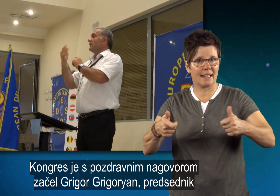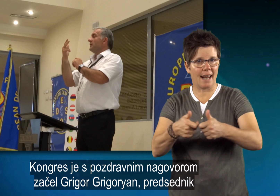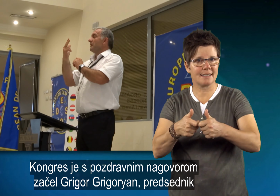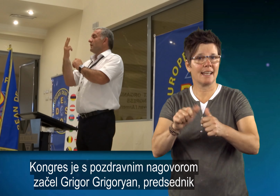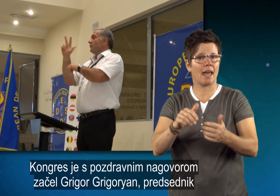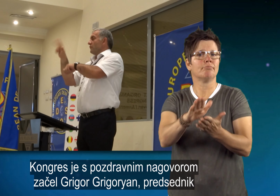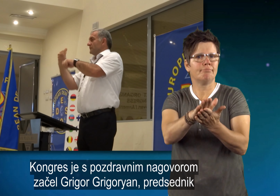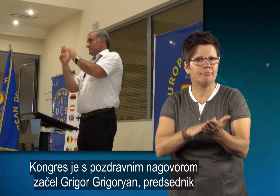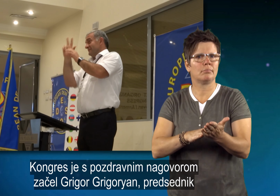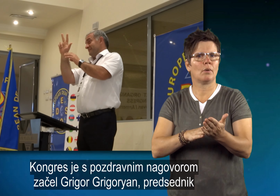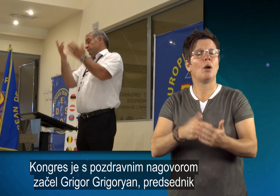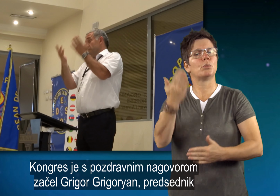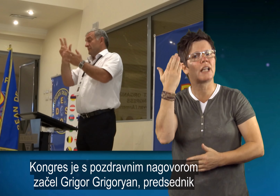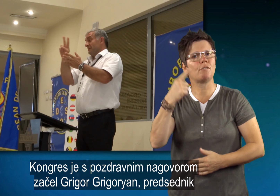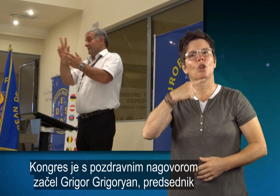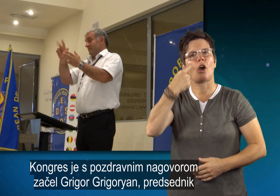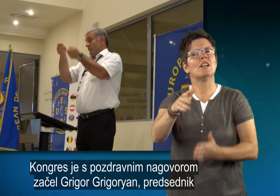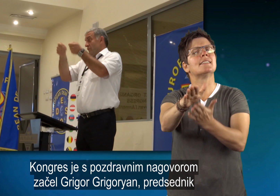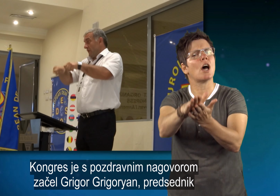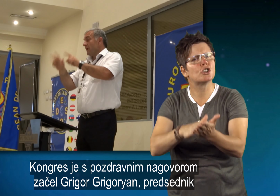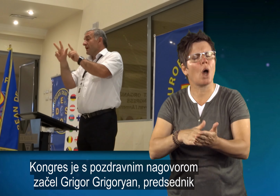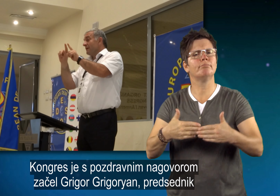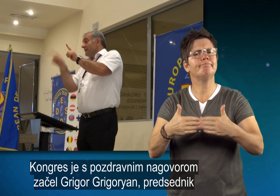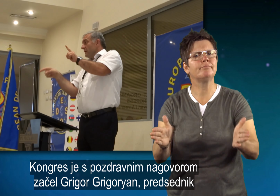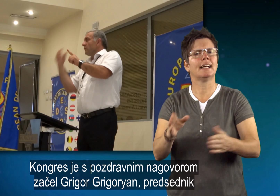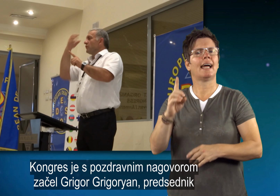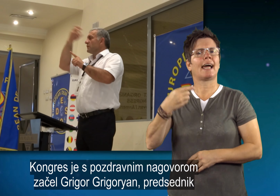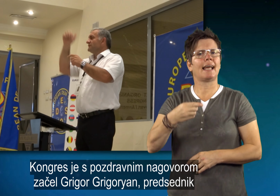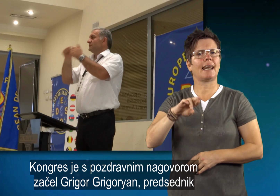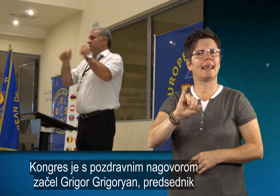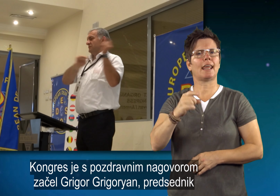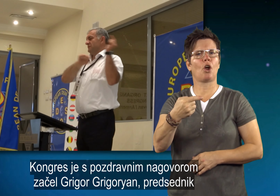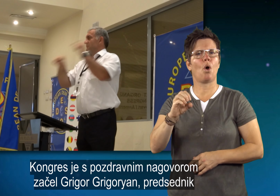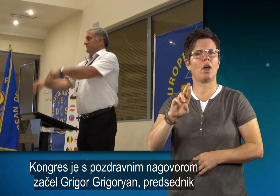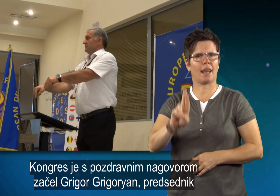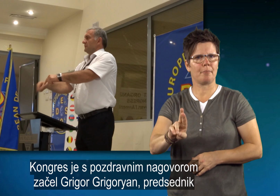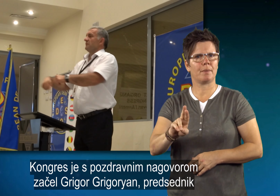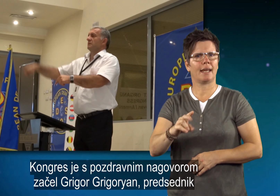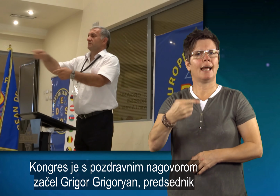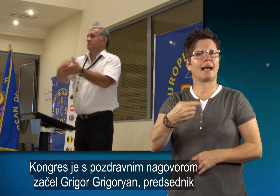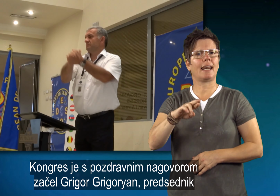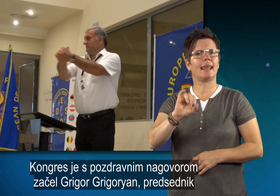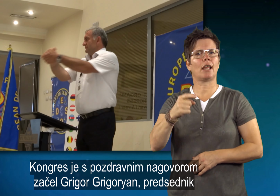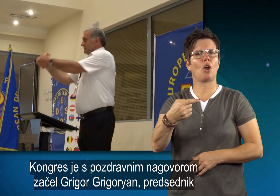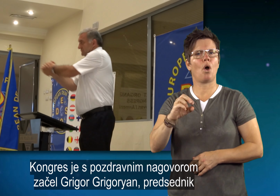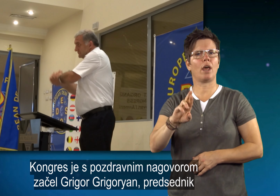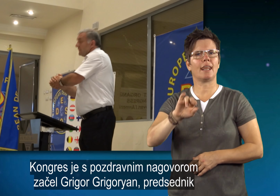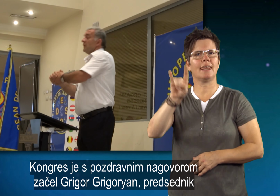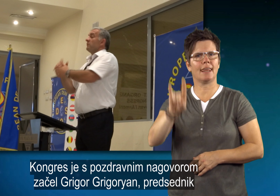Kongres je s pozdravnim nagovorom začel Grigor Grigorjan, predsednik Športne zveze gluhih Armenije,